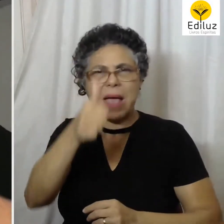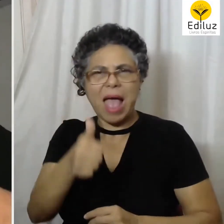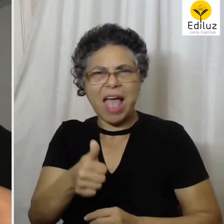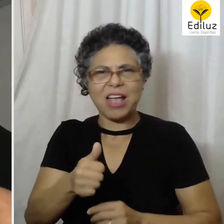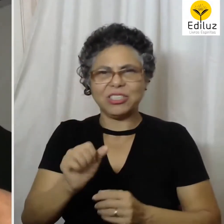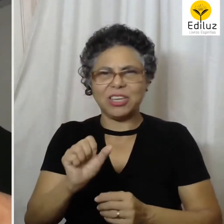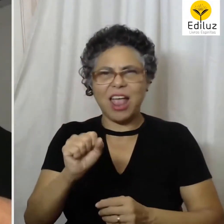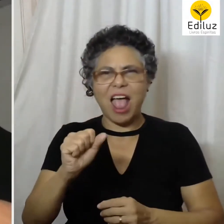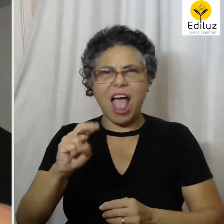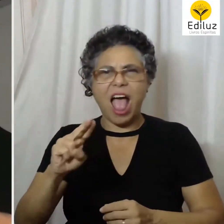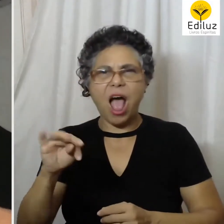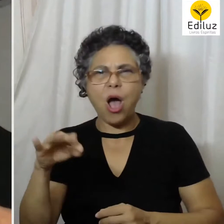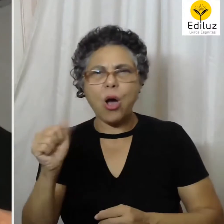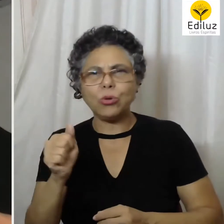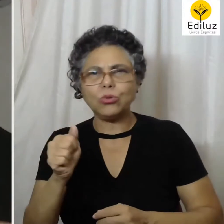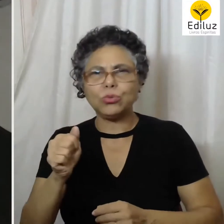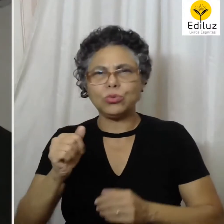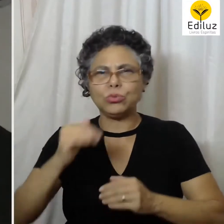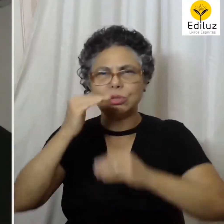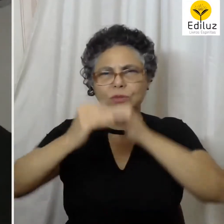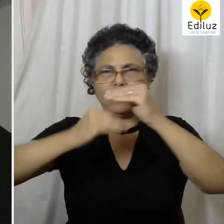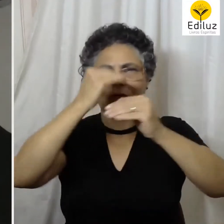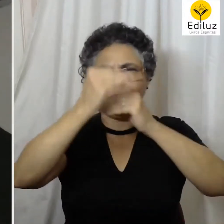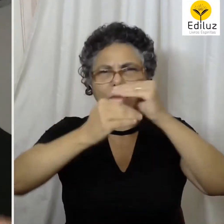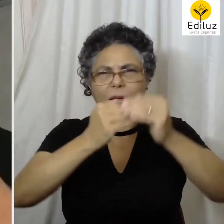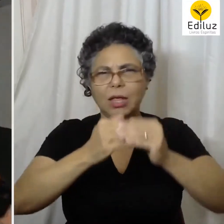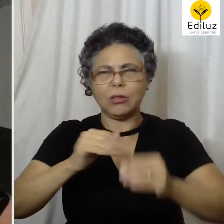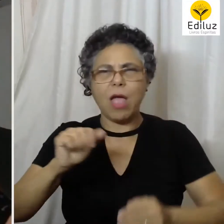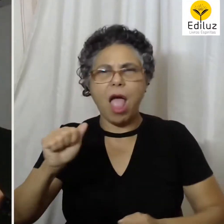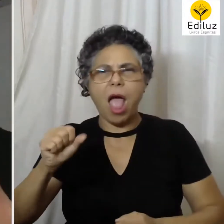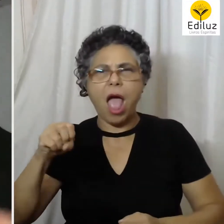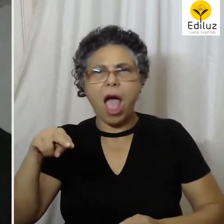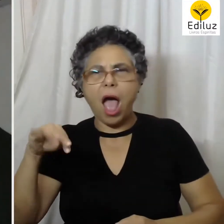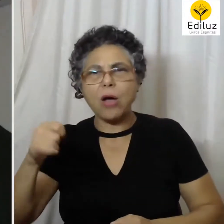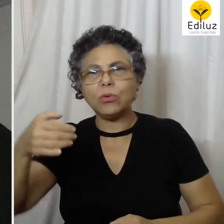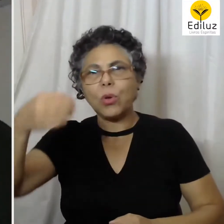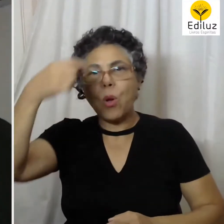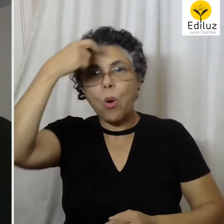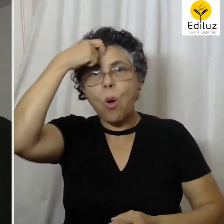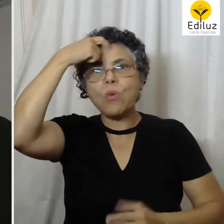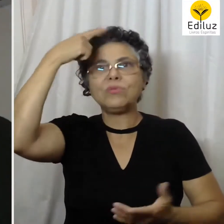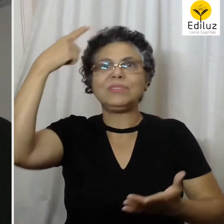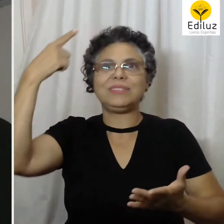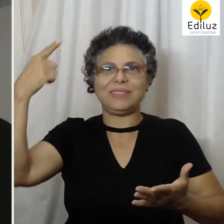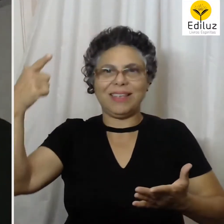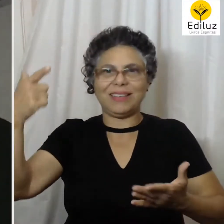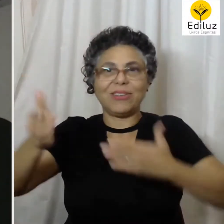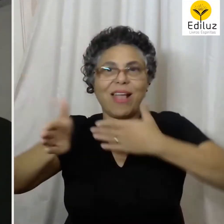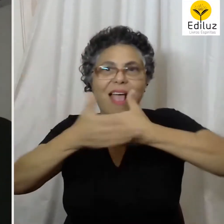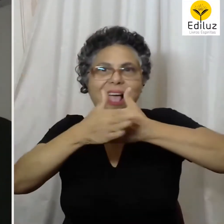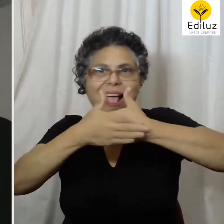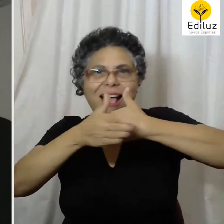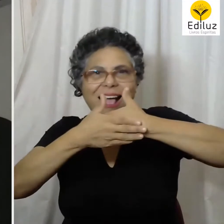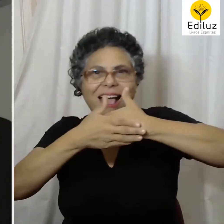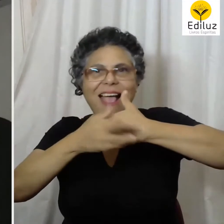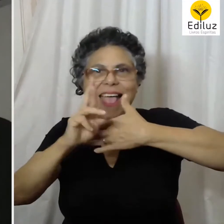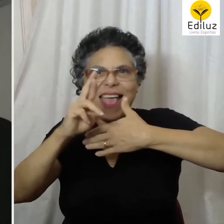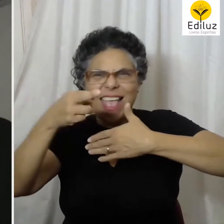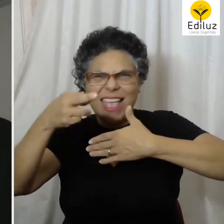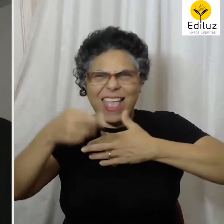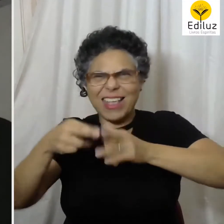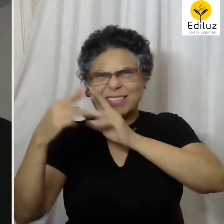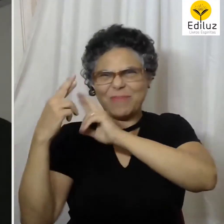autoconsciência, autodesenvolvimento e outros tantos autos. A relação de pais